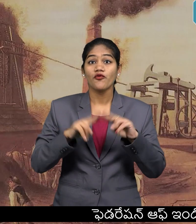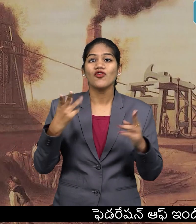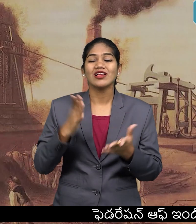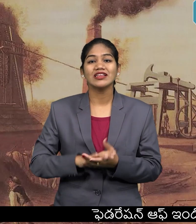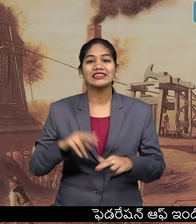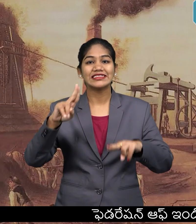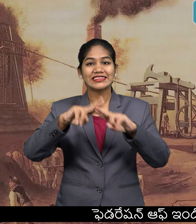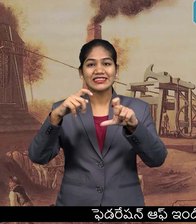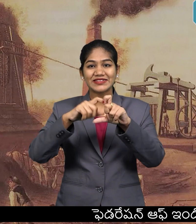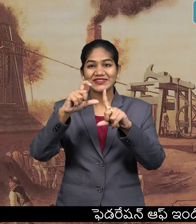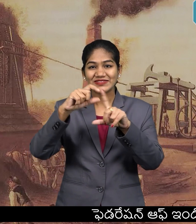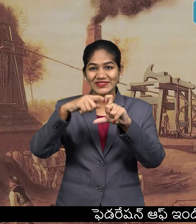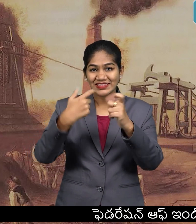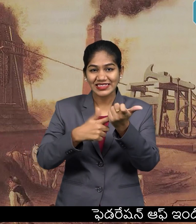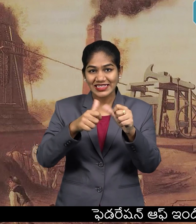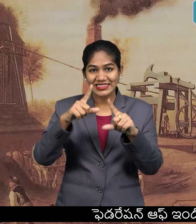ఫెడరేషన్ ఆఫ్ ఇండియన్ ఛాంబర్స్ ఆఫ్ కామర్స్